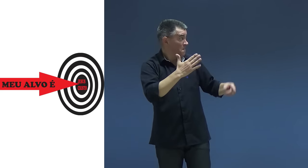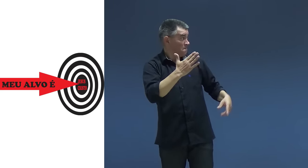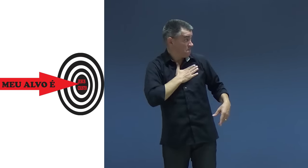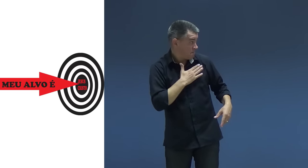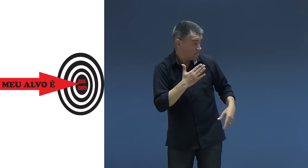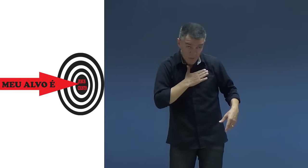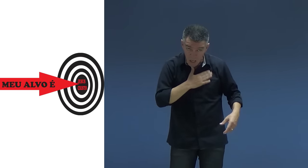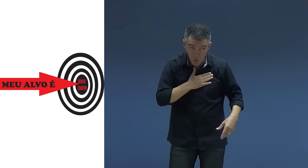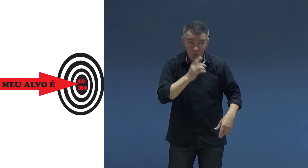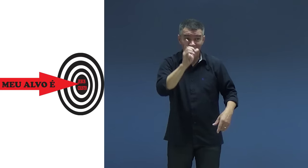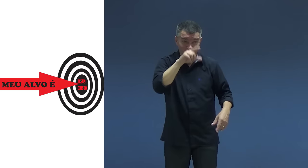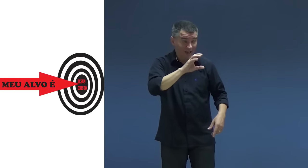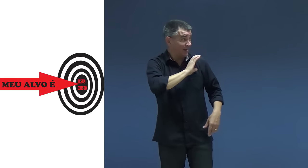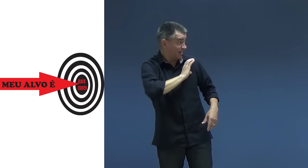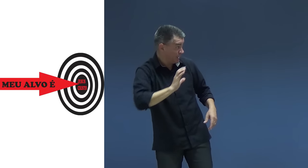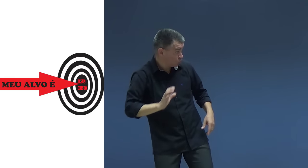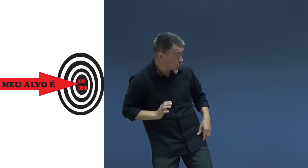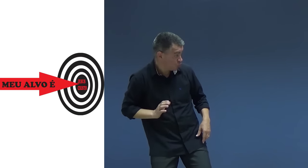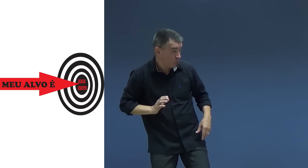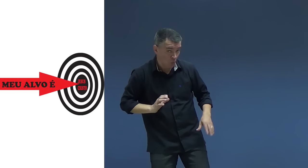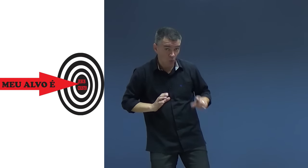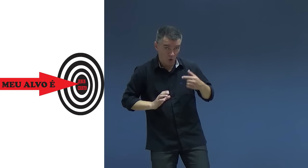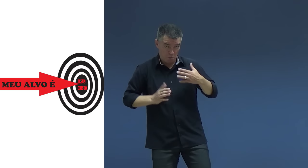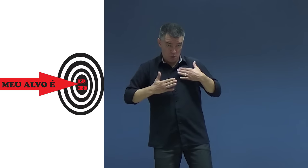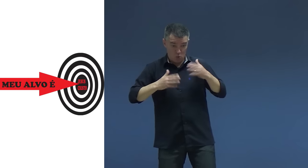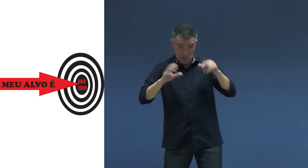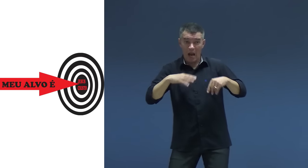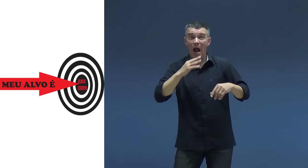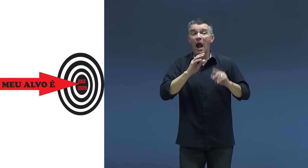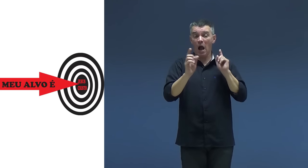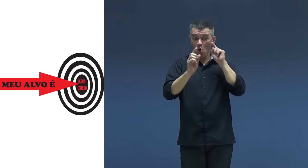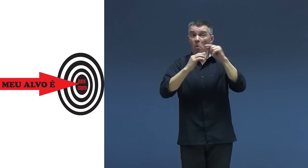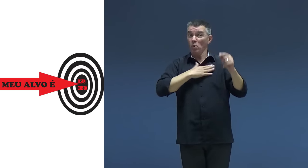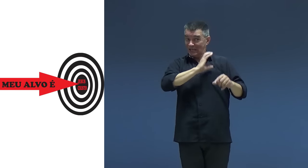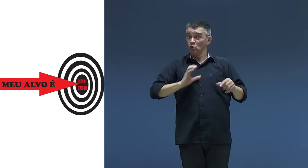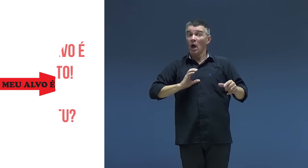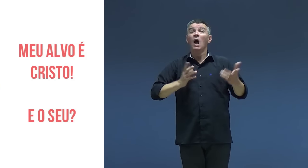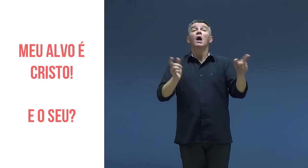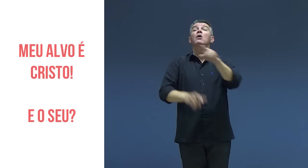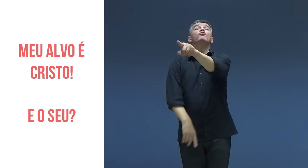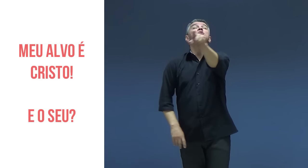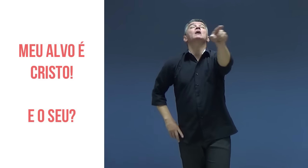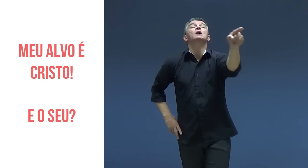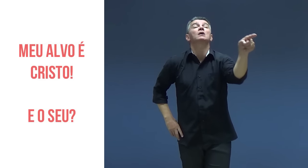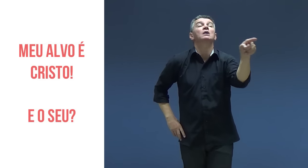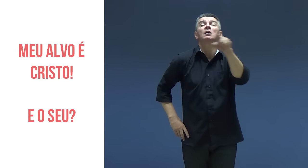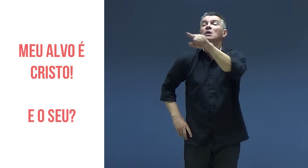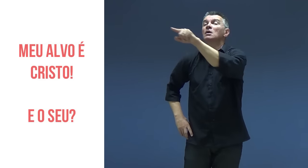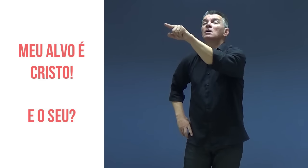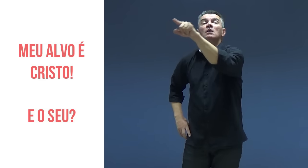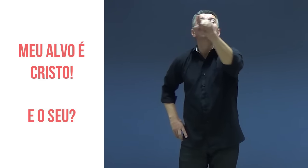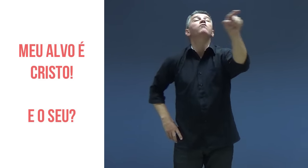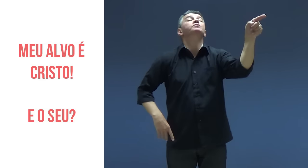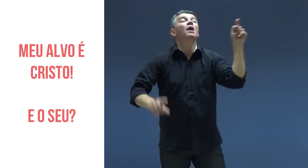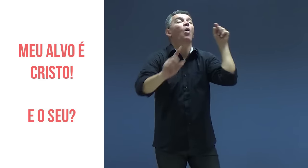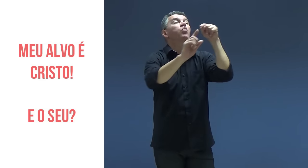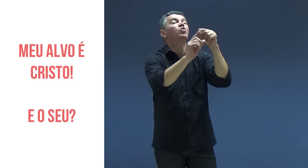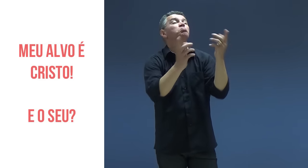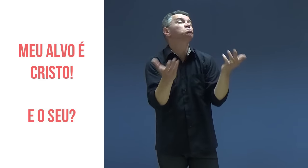Então ali, o meu alvo é Cristo, tá? O meu. E o seu? Qual que é